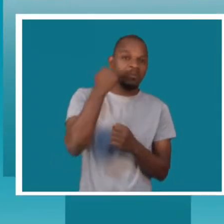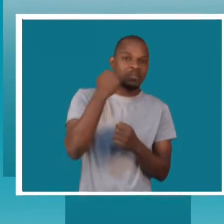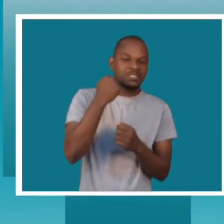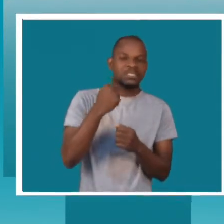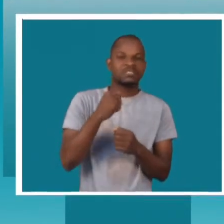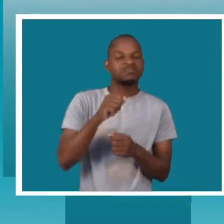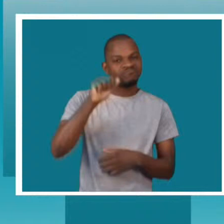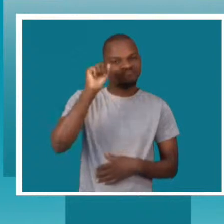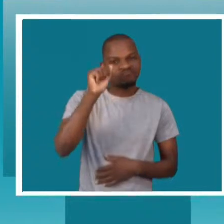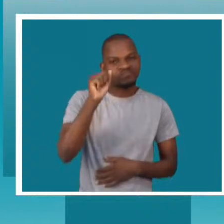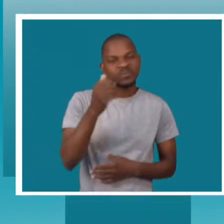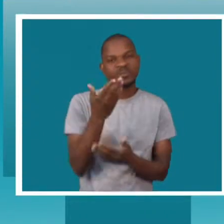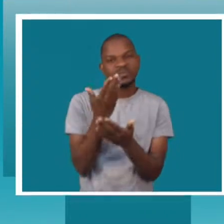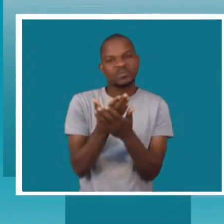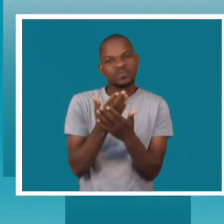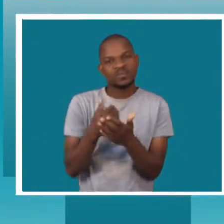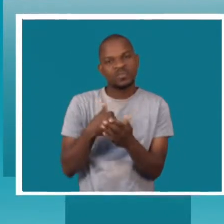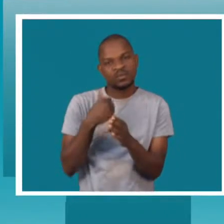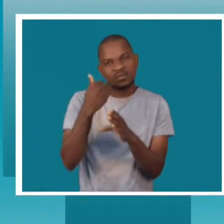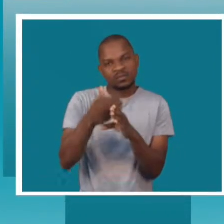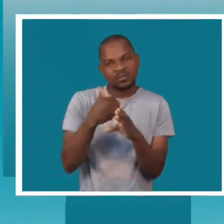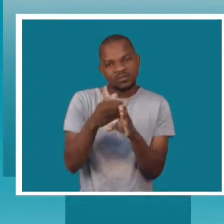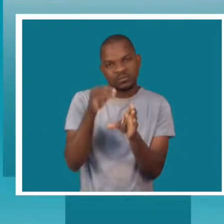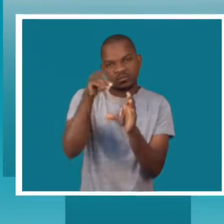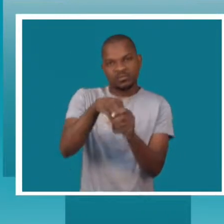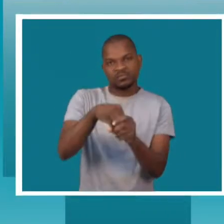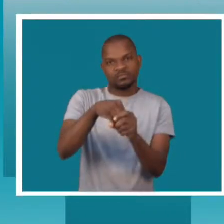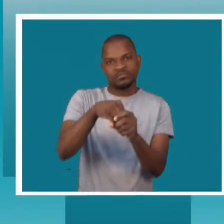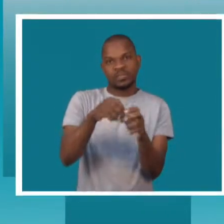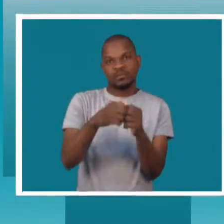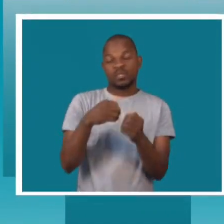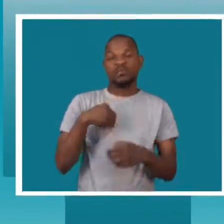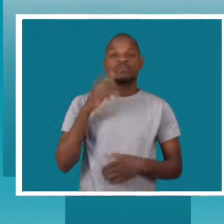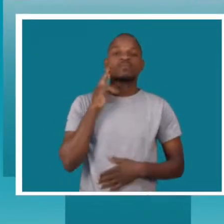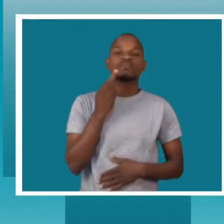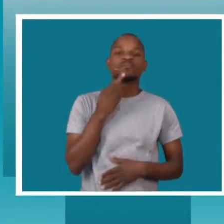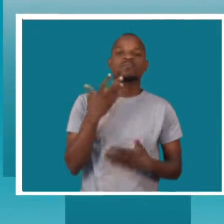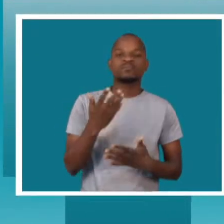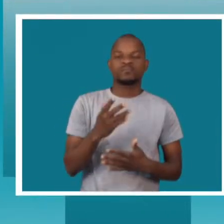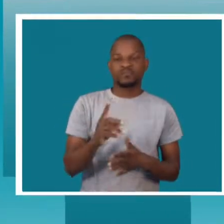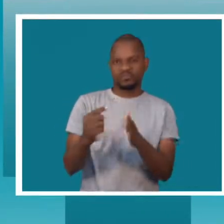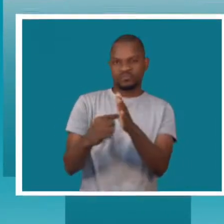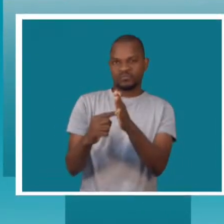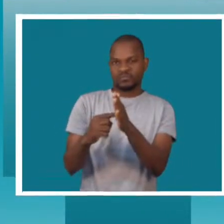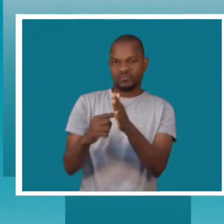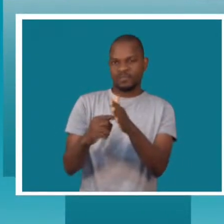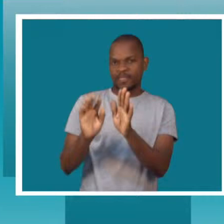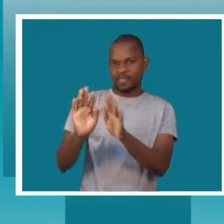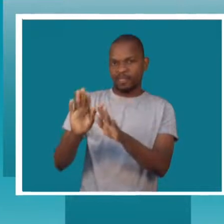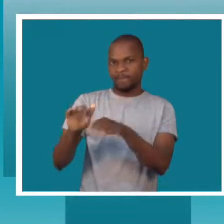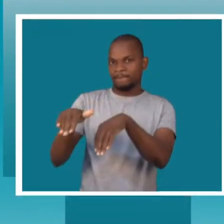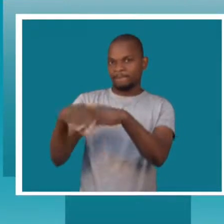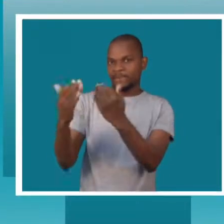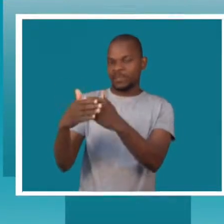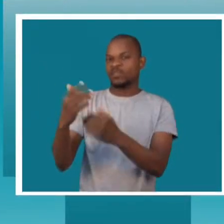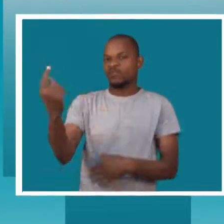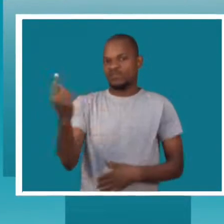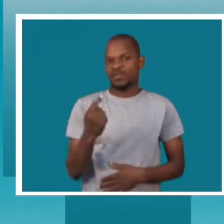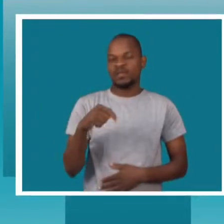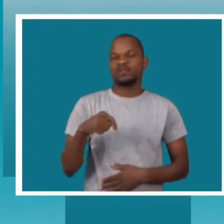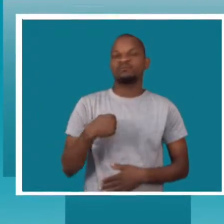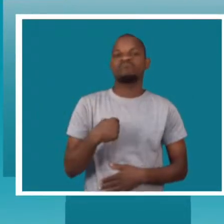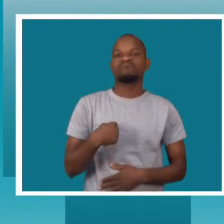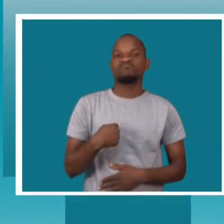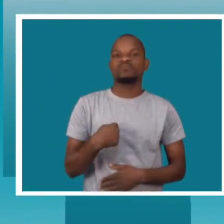Então, cheio de medo, vim pedir treinar. A primeira reação que eu dei foi, vem daqui a alguns dias. Foi essa que eu dei.